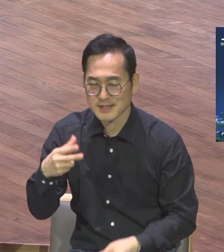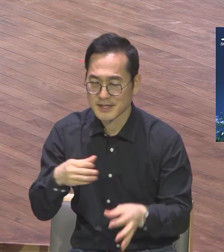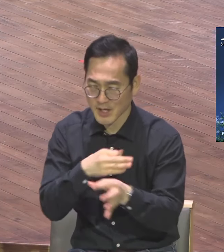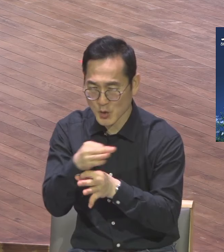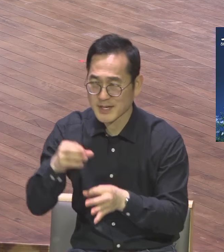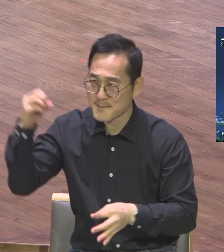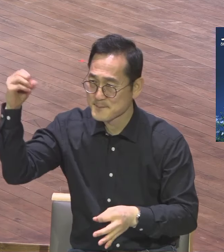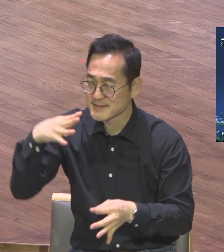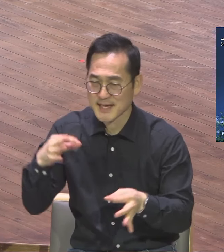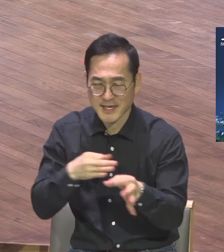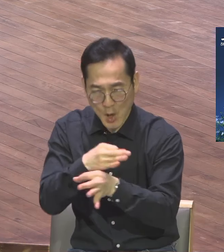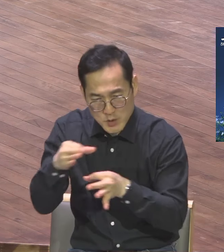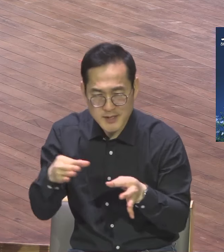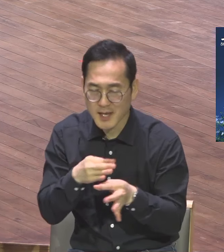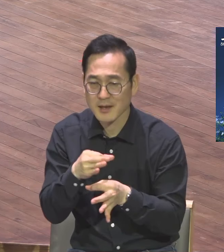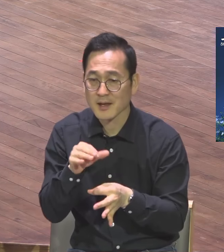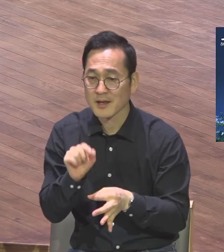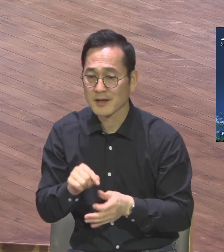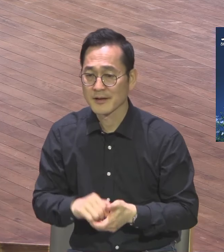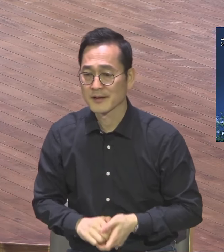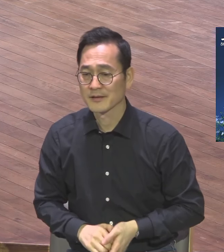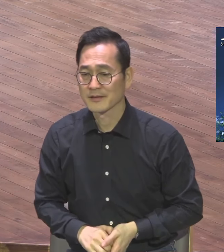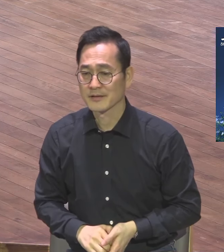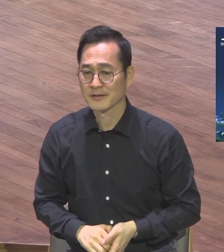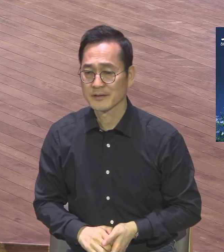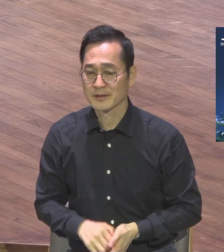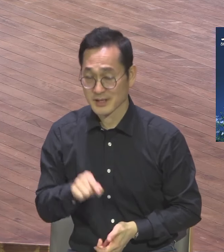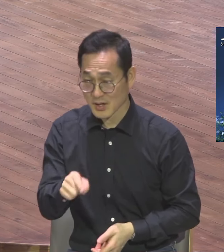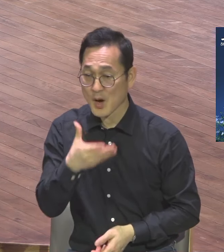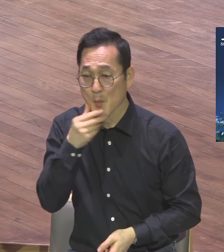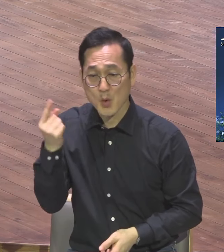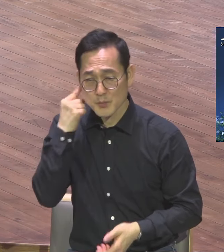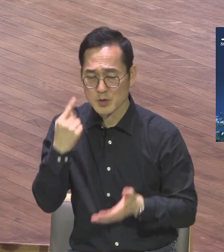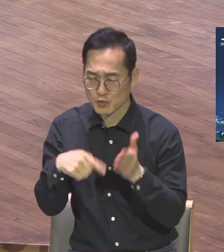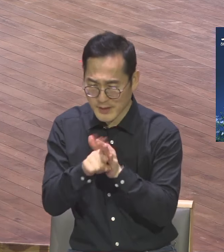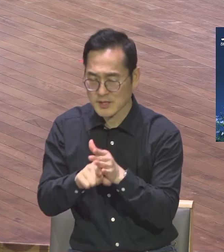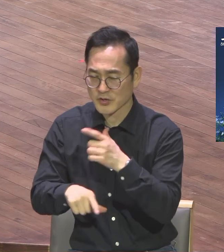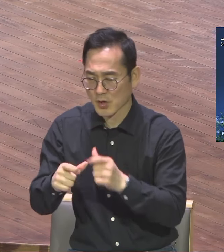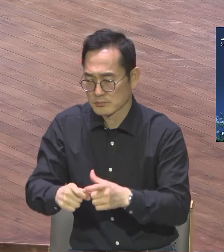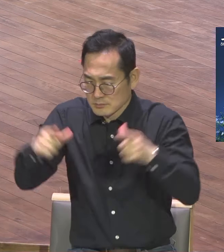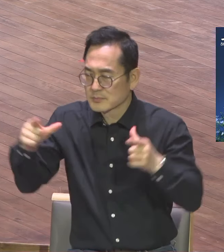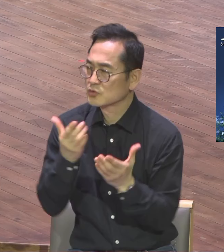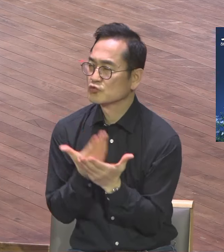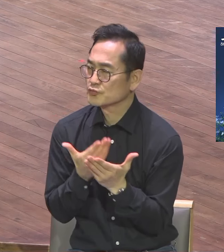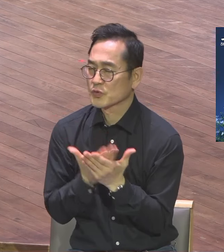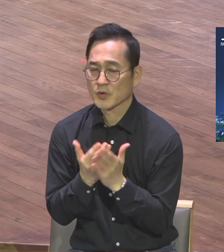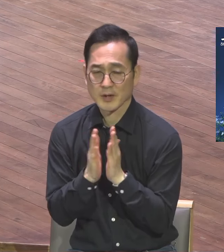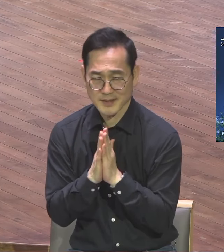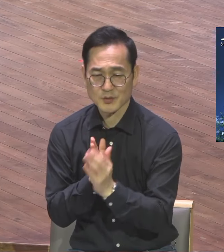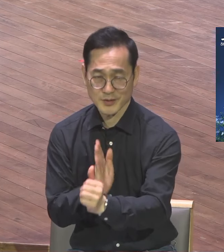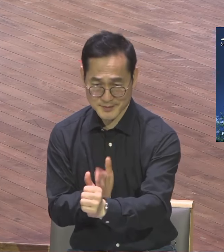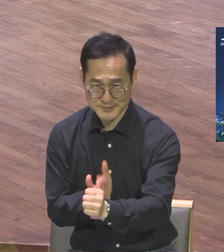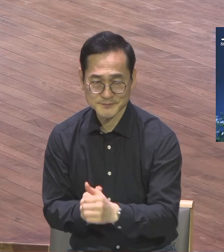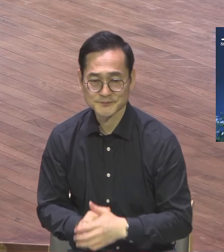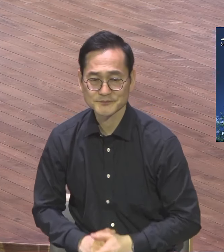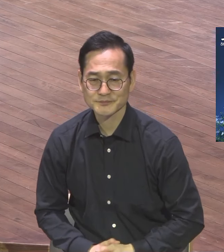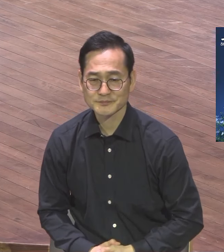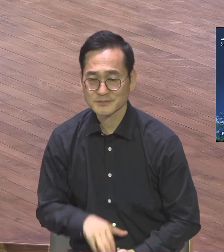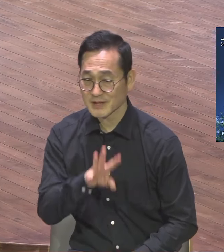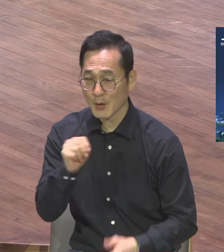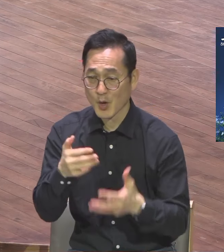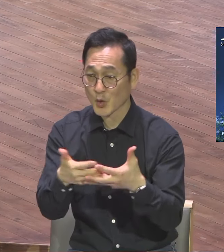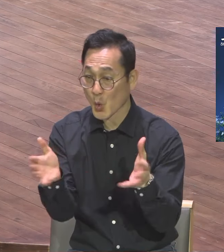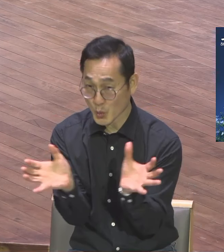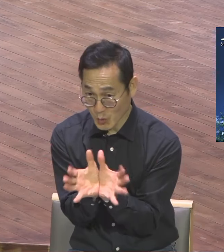경제, 하나님 그것을 이 복음을 위해서 넓혀 주옵소서. 영 공동체가 변함없이